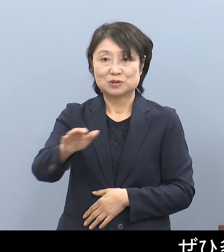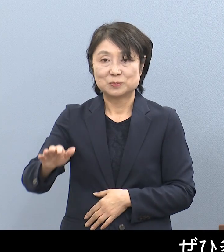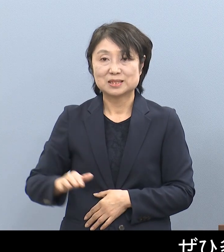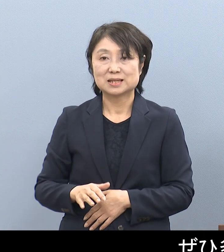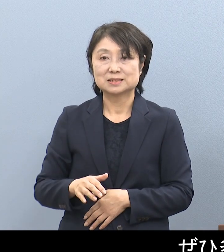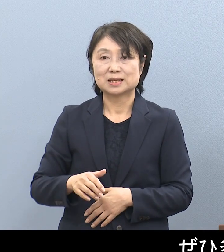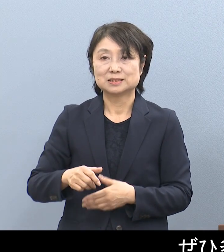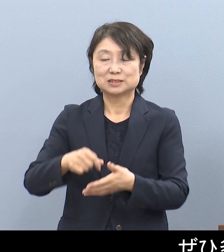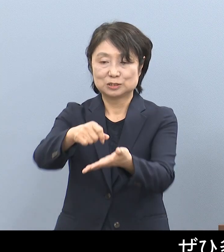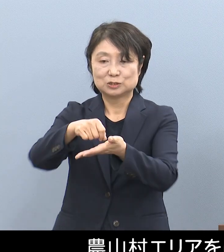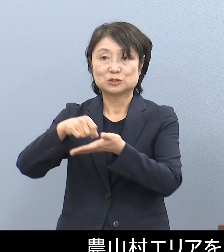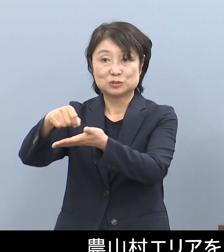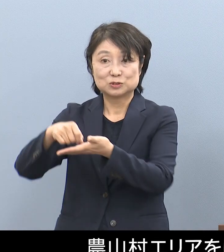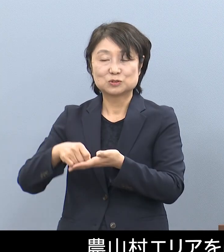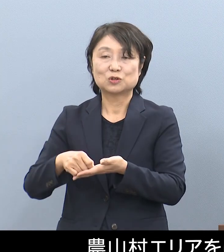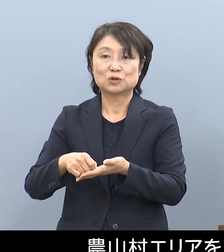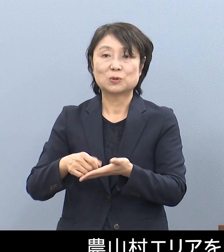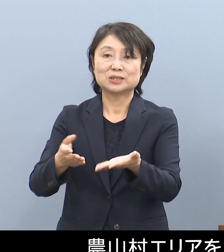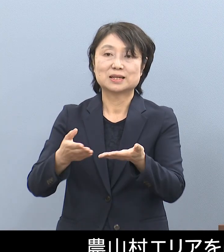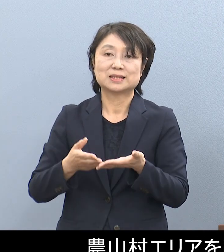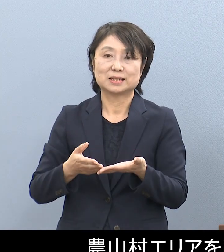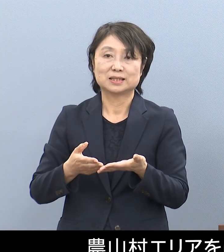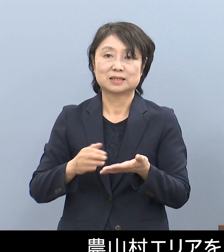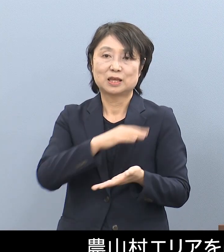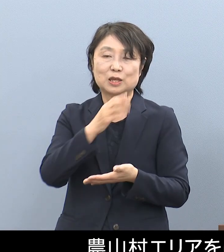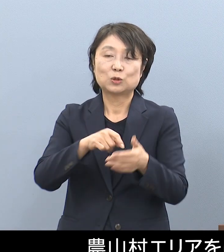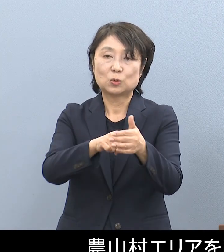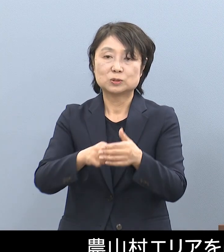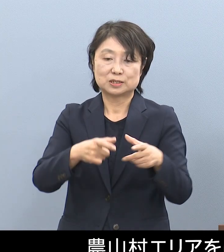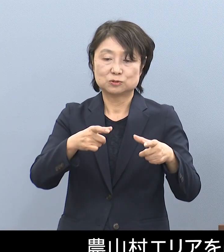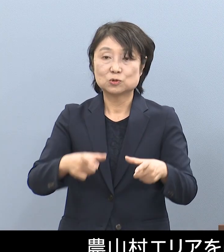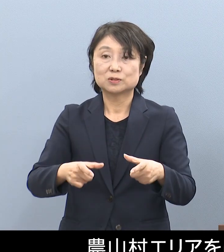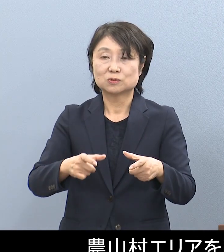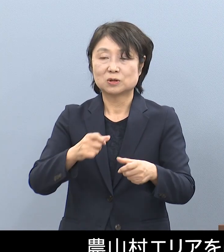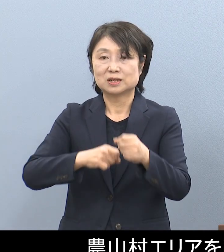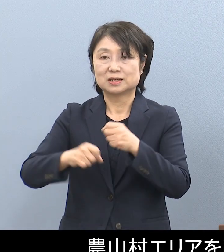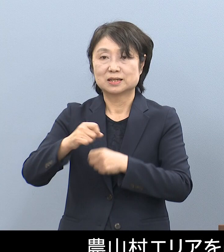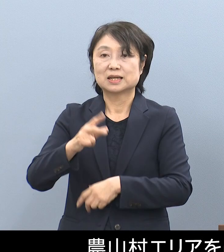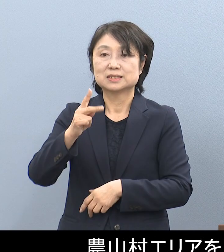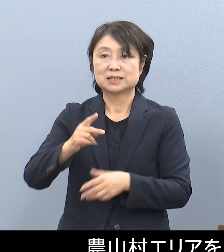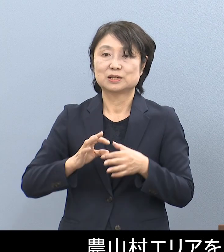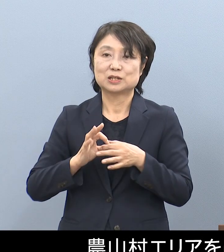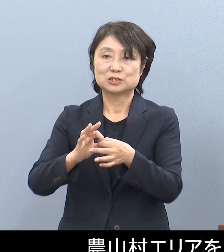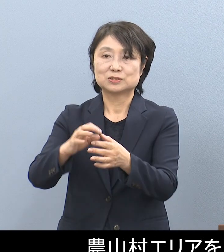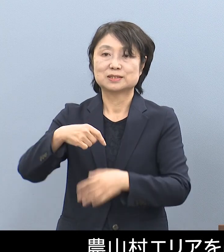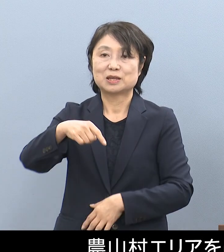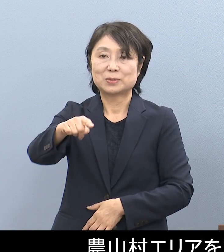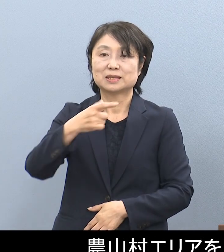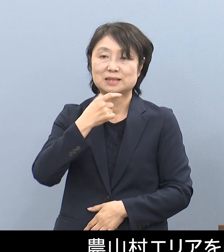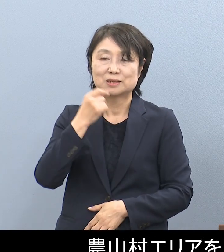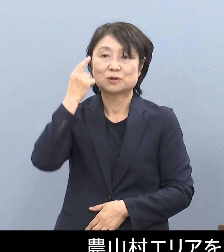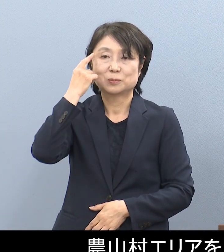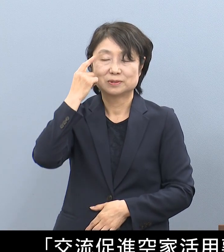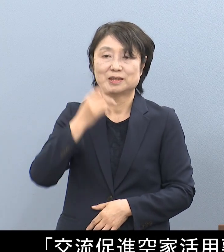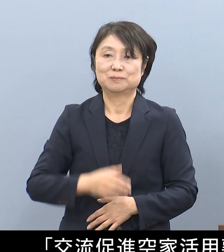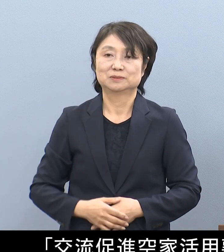ご応募いただきまして、農山村エリアをはじめとした地域の活性化につなげてまいりたいと考えております。